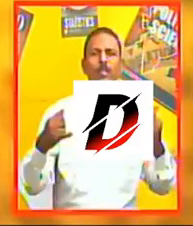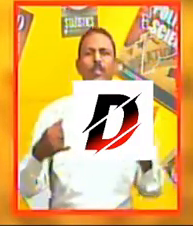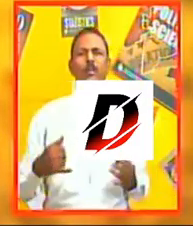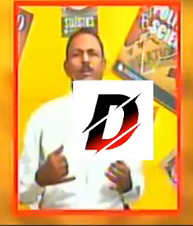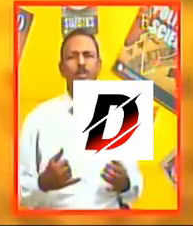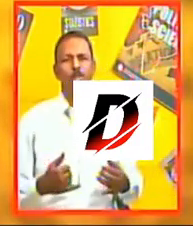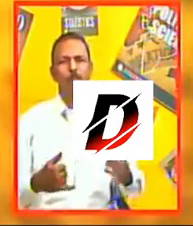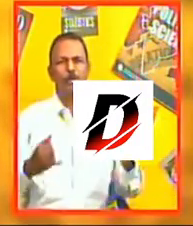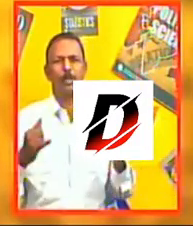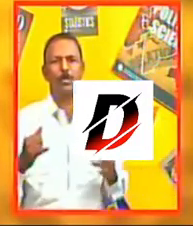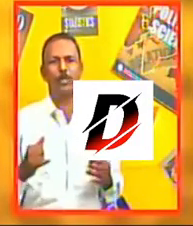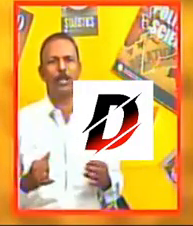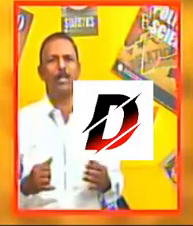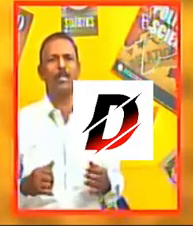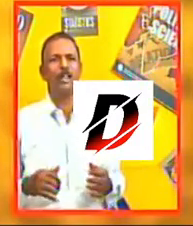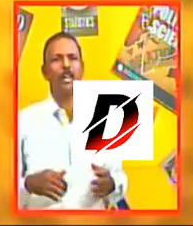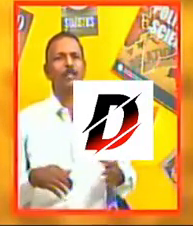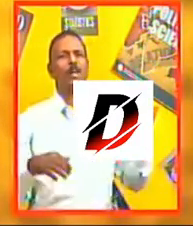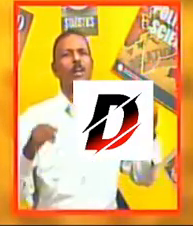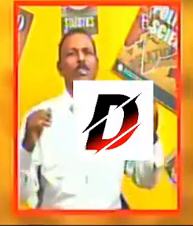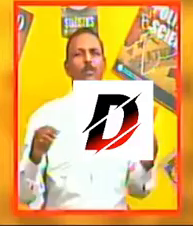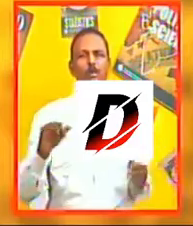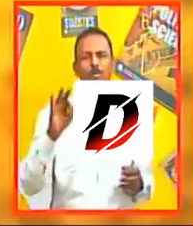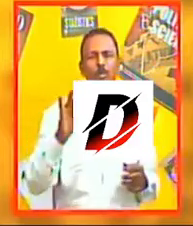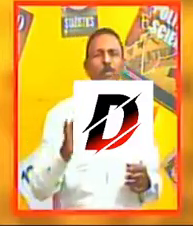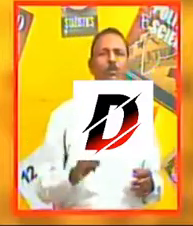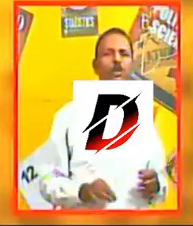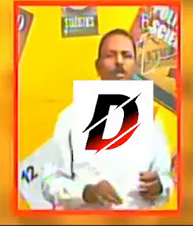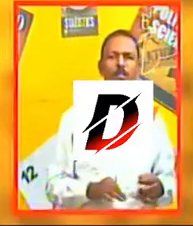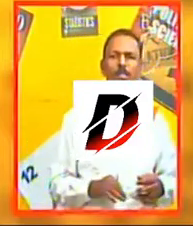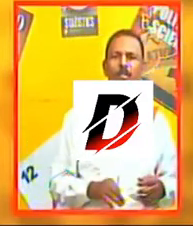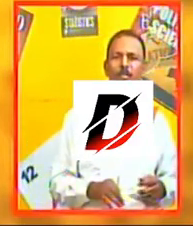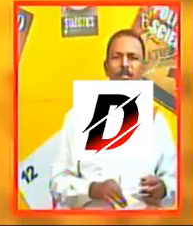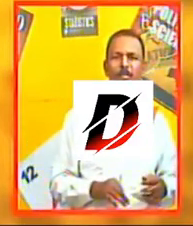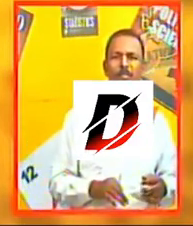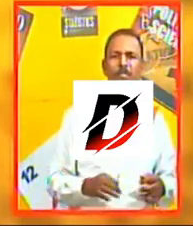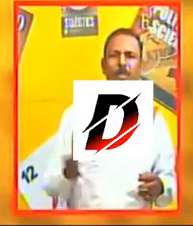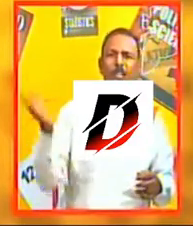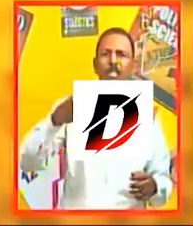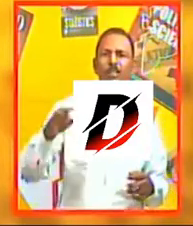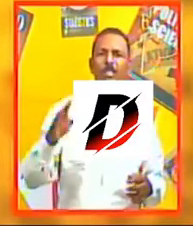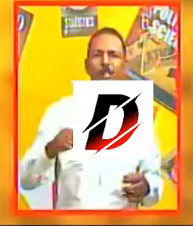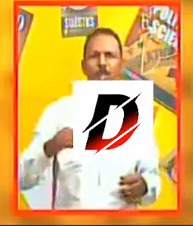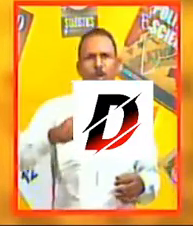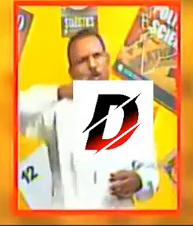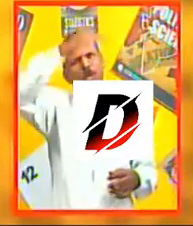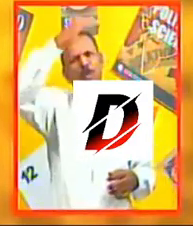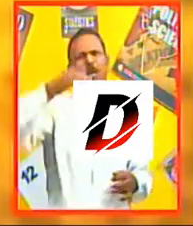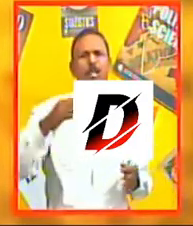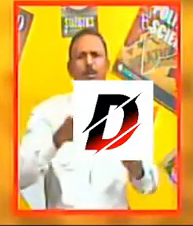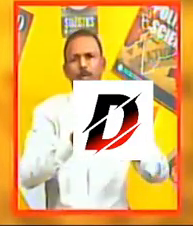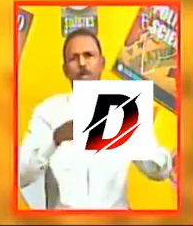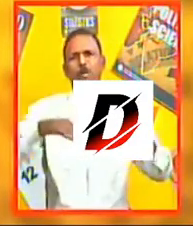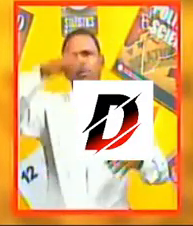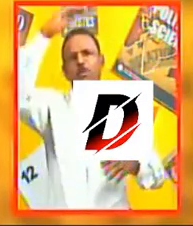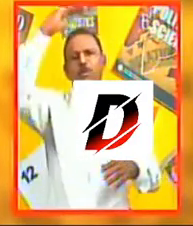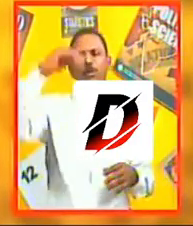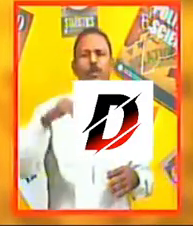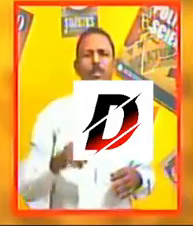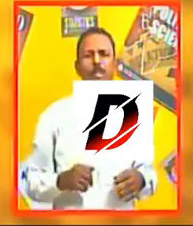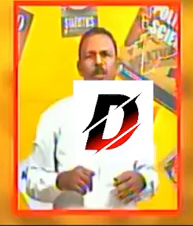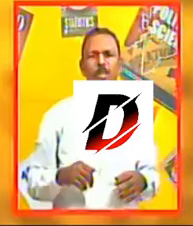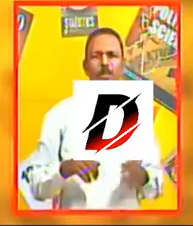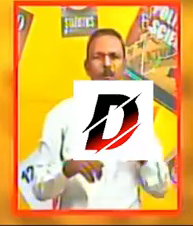முதல்ல கேட்டோம், மாலவ பீடபூமி, சோட்டா நகர பீடபூமி, தக்கான பீடபூமி சொன்னோம். அதுக்கடுத்து உயரமான